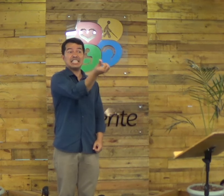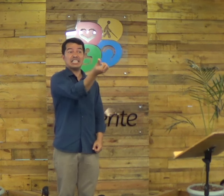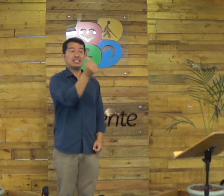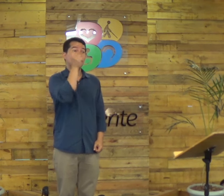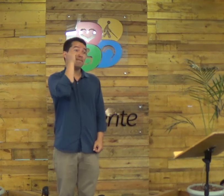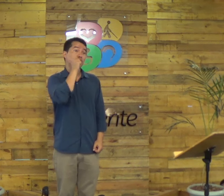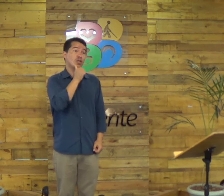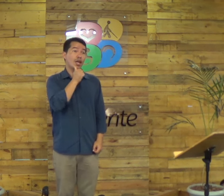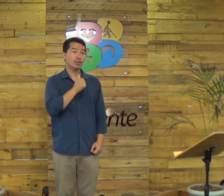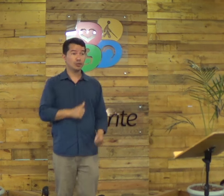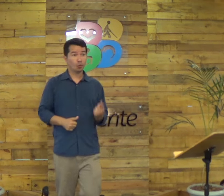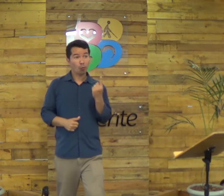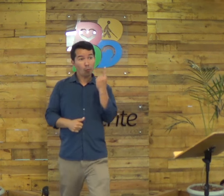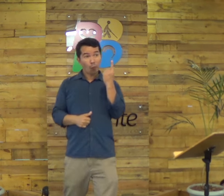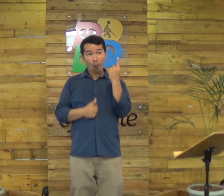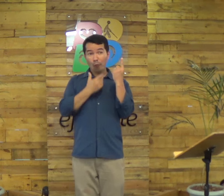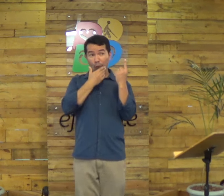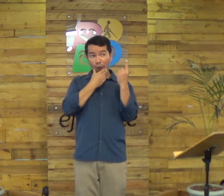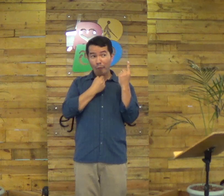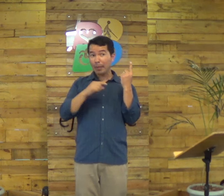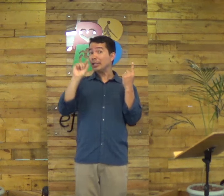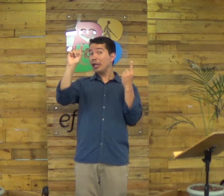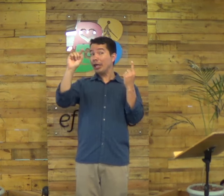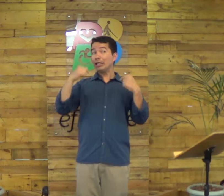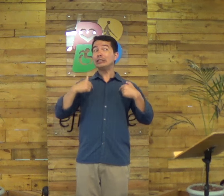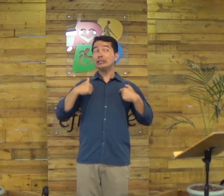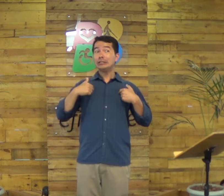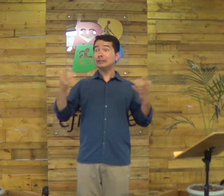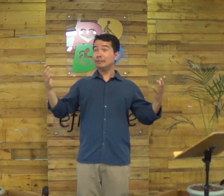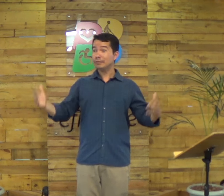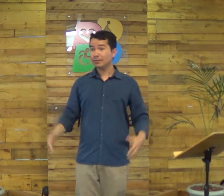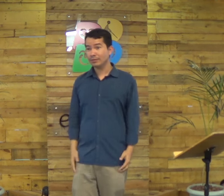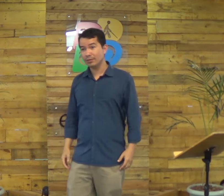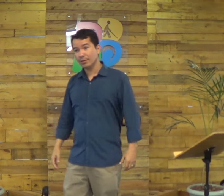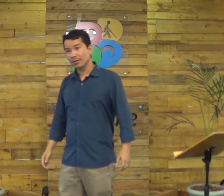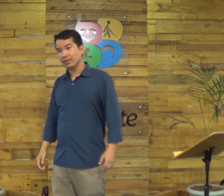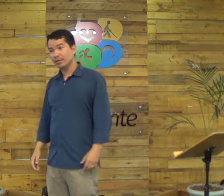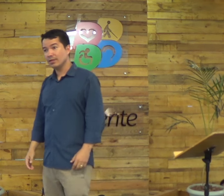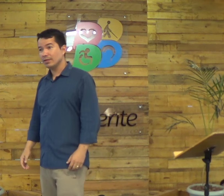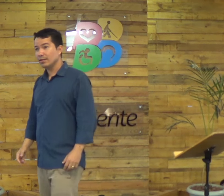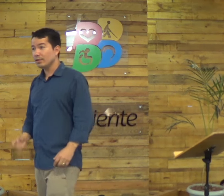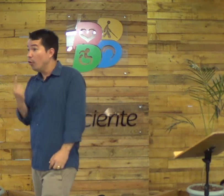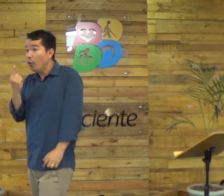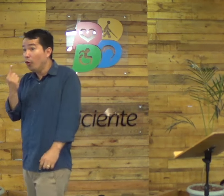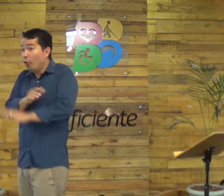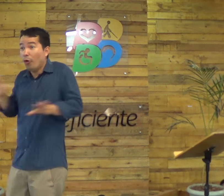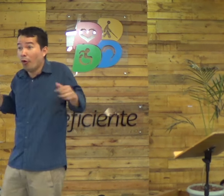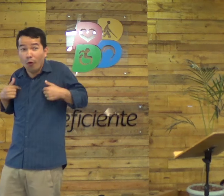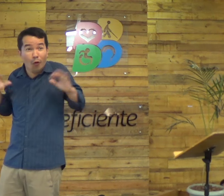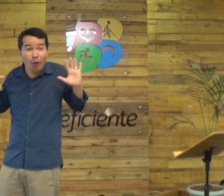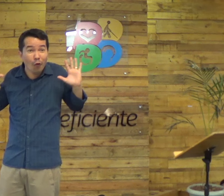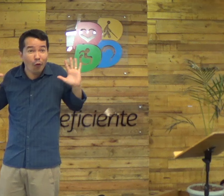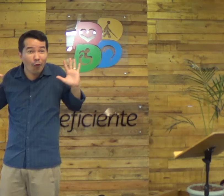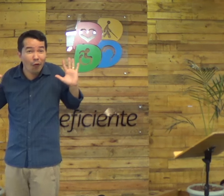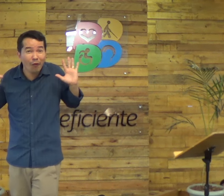46 mulheres, e um homem, que era eu, né, só um homem, era eu,